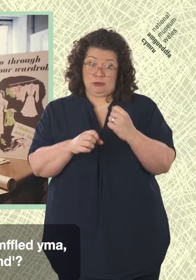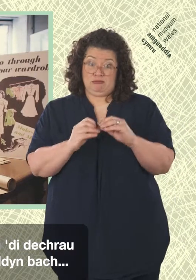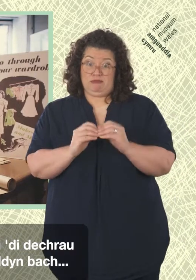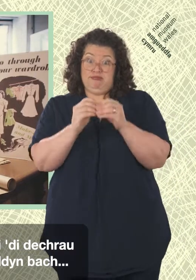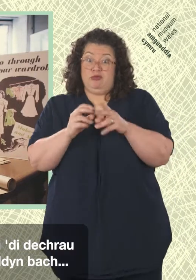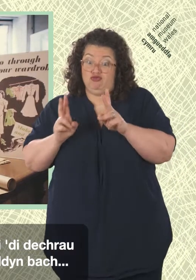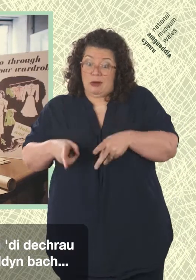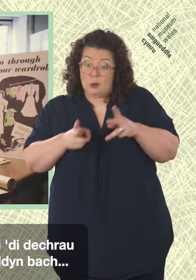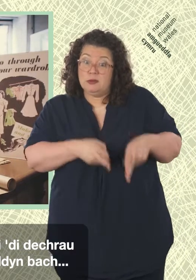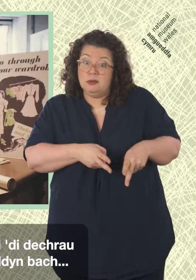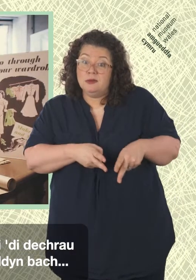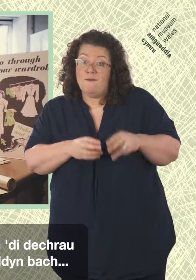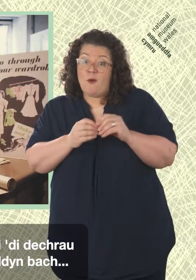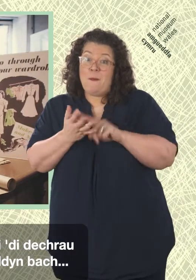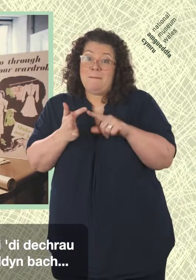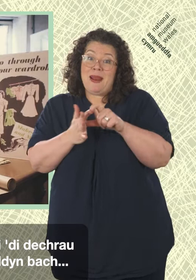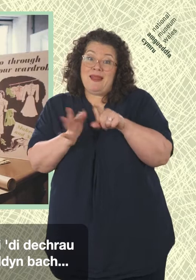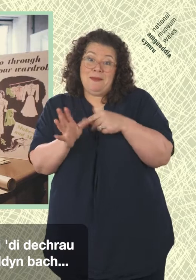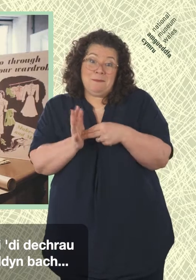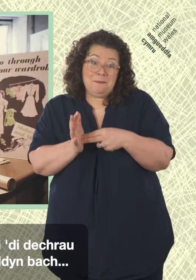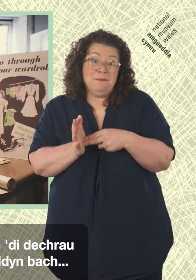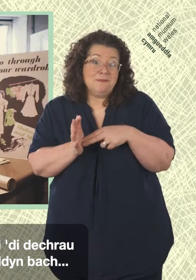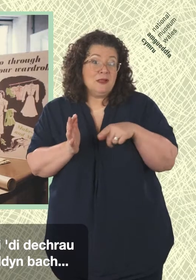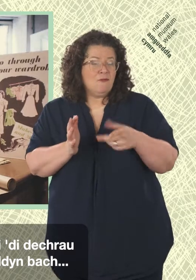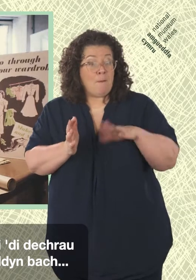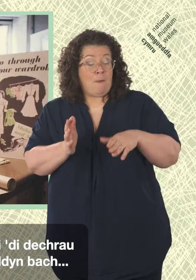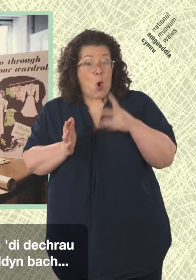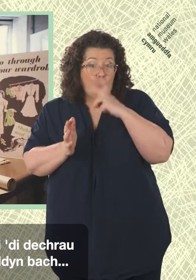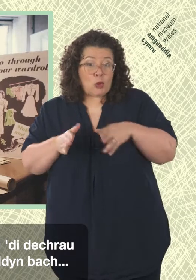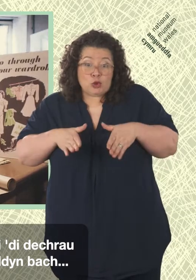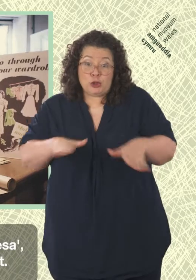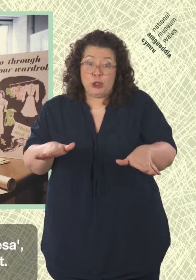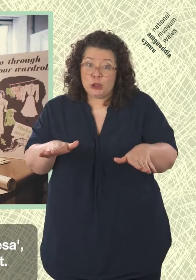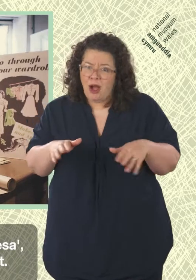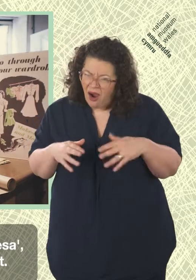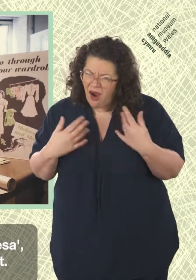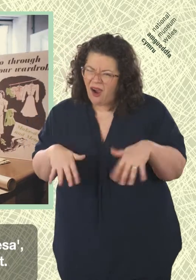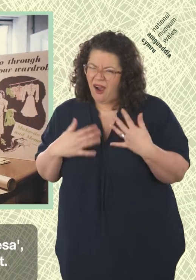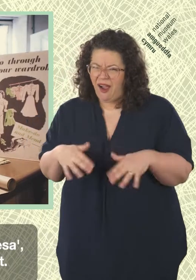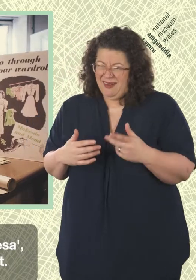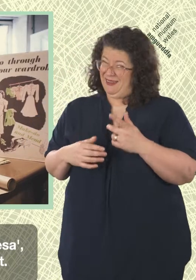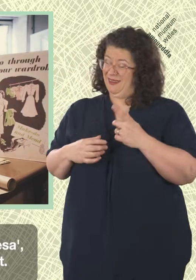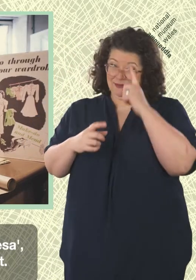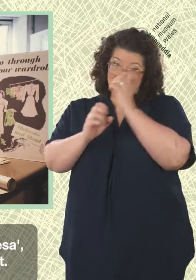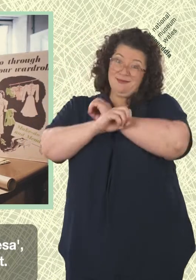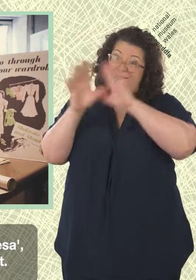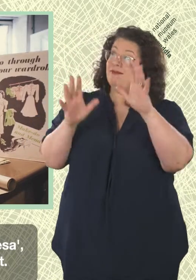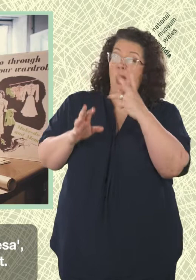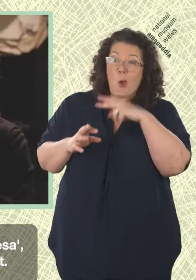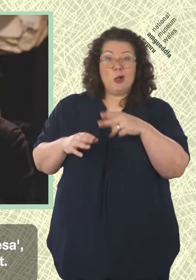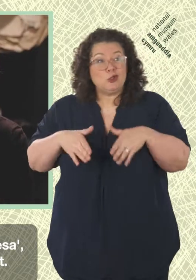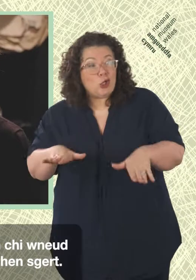Mend? Oedd Mary'n gweud bod hi wedi dechrau creu par o trwsys i bleddyn bach sy'n byw drws nesaf mas o hen